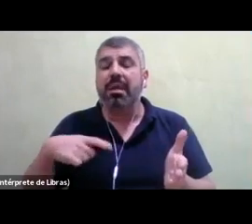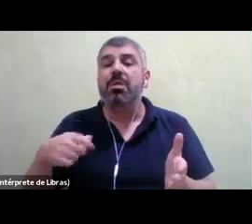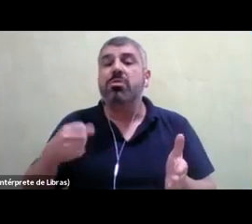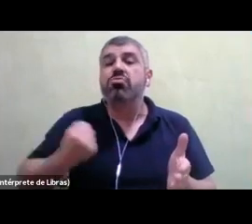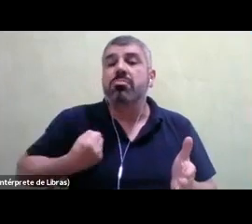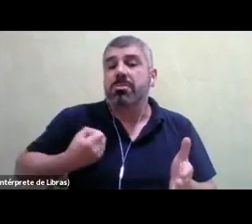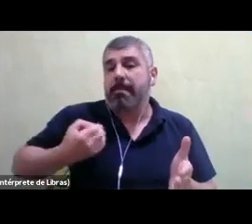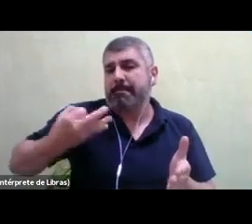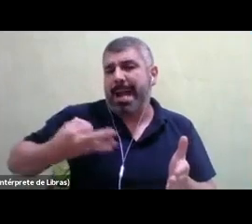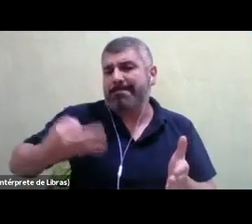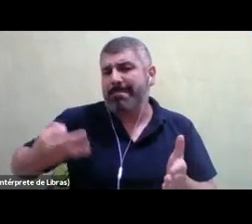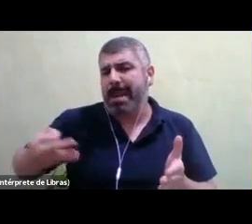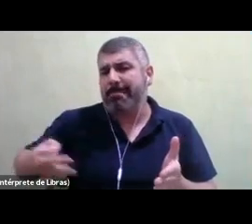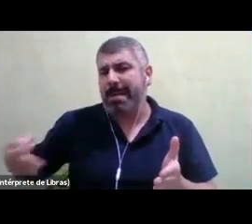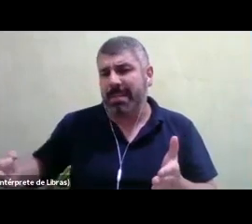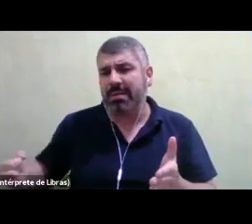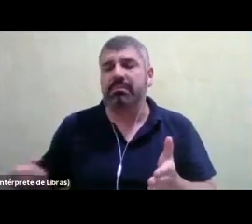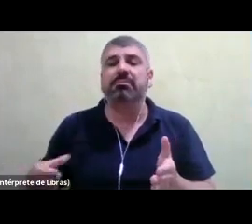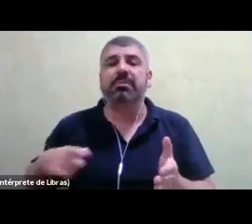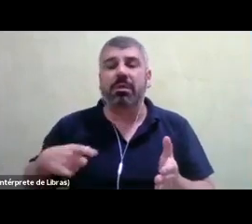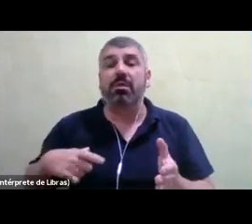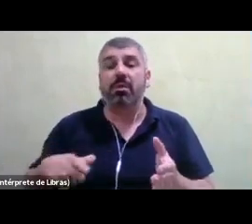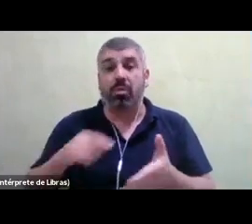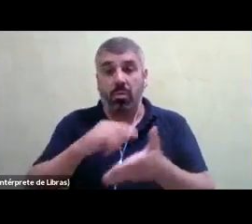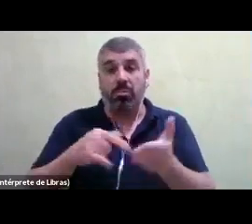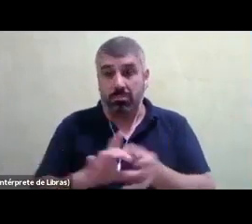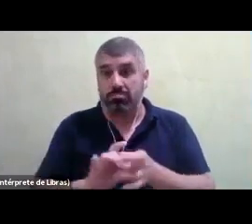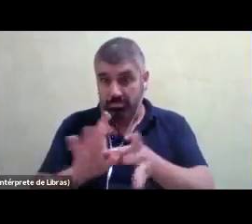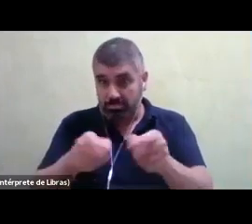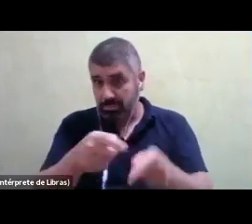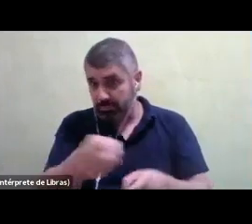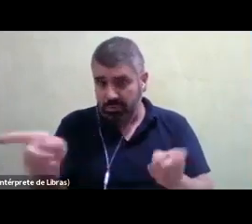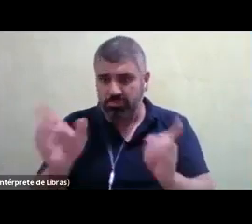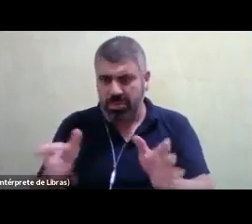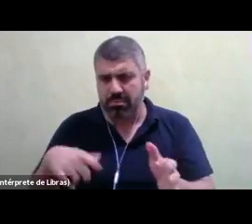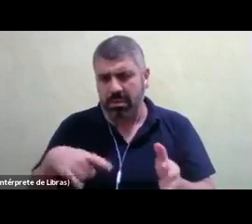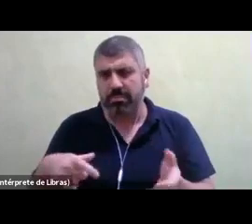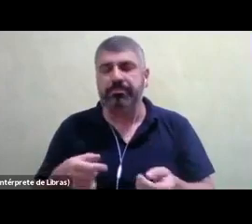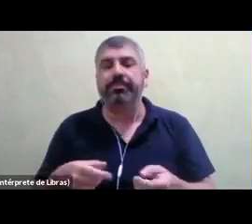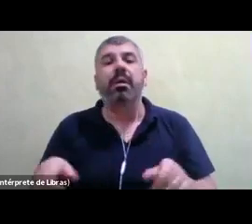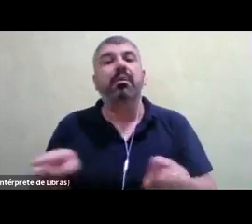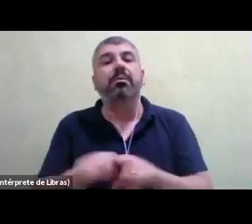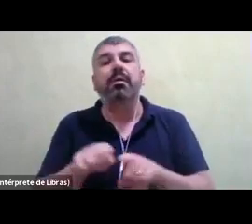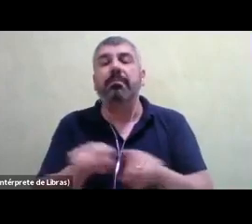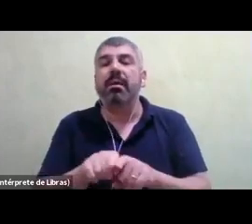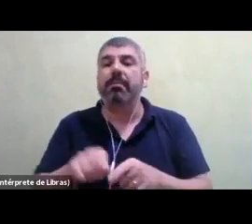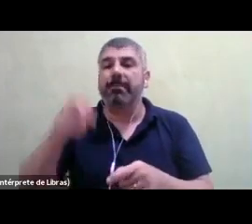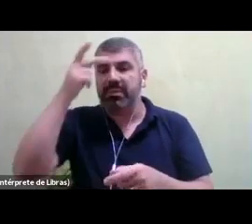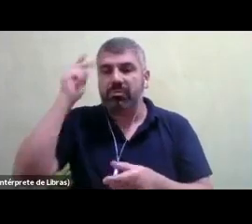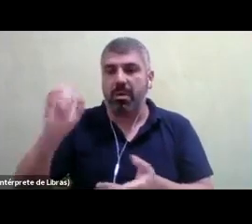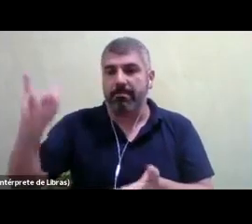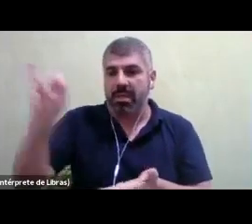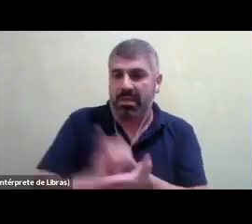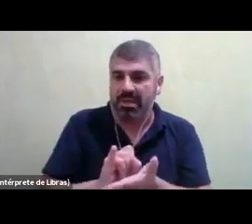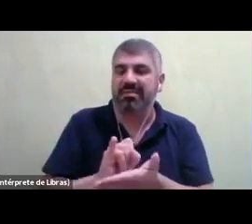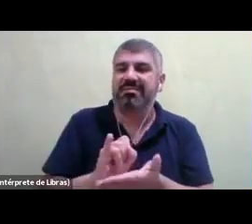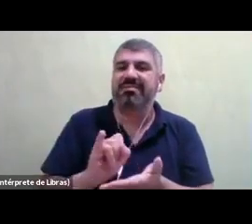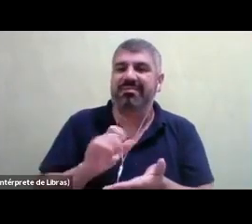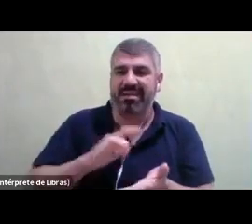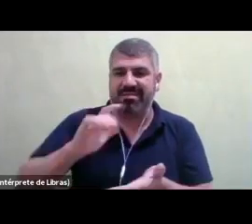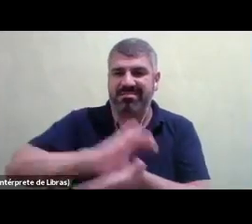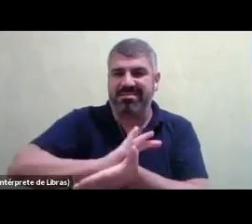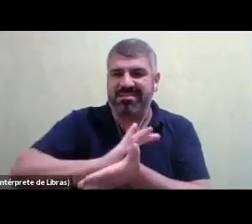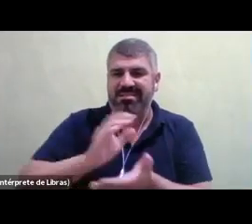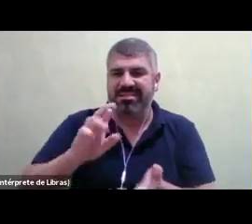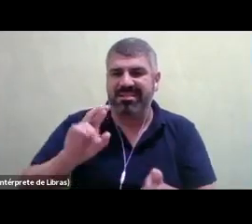foi disponibilizado para vocês. Então, esse número grande de imigrantes de crise que estão muitas vezes